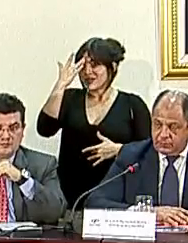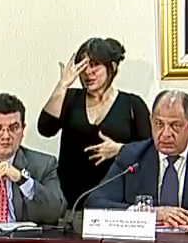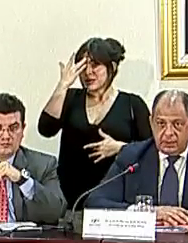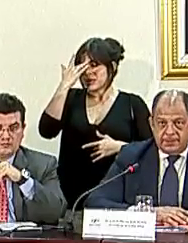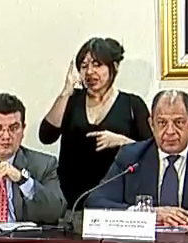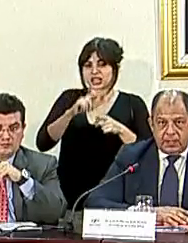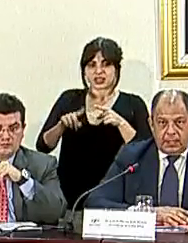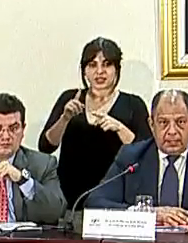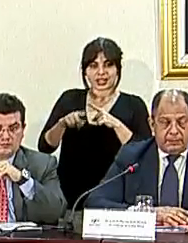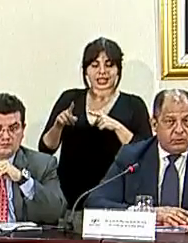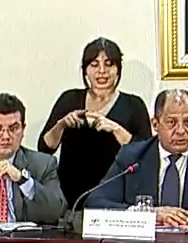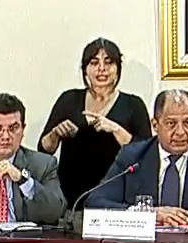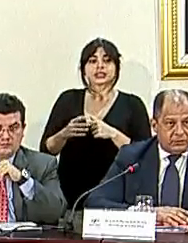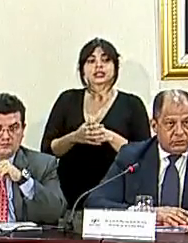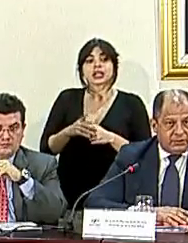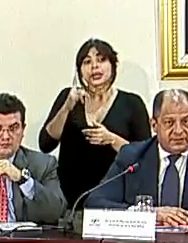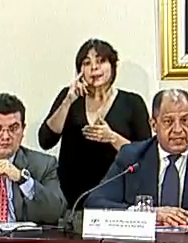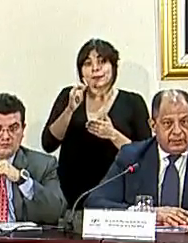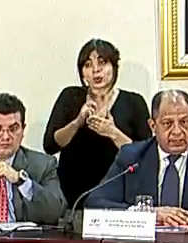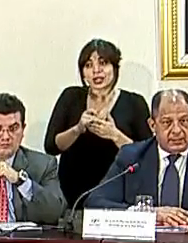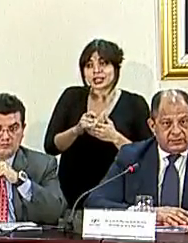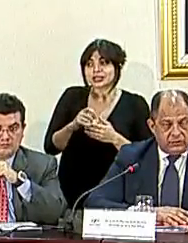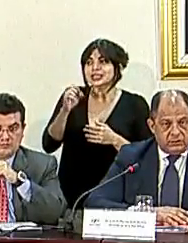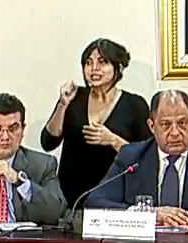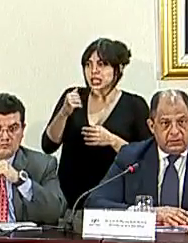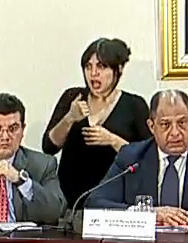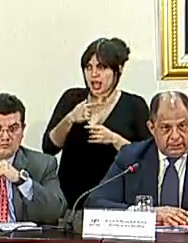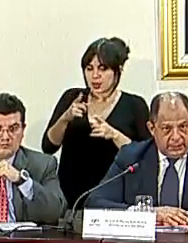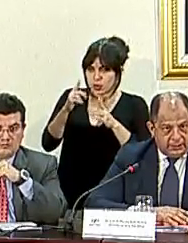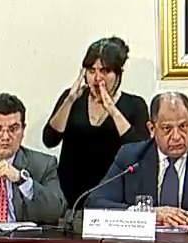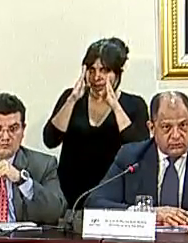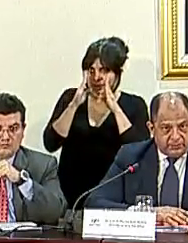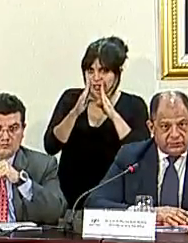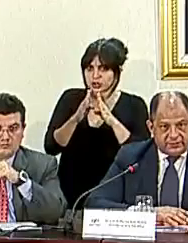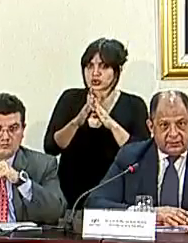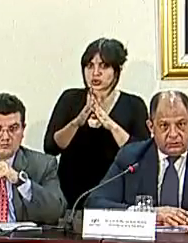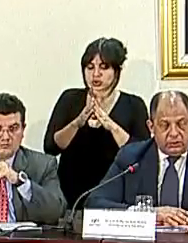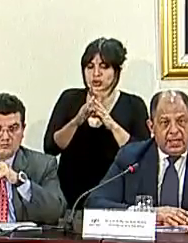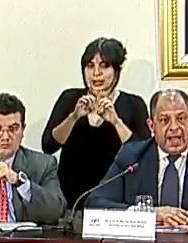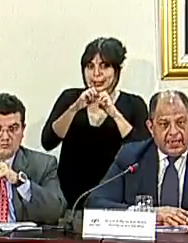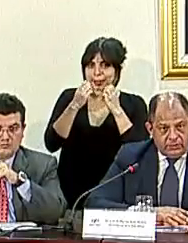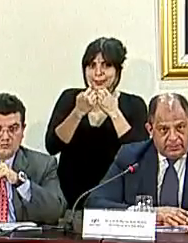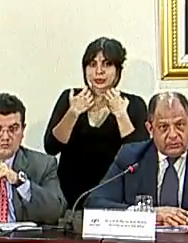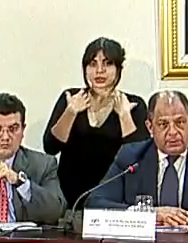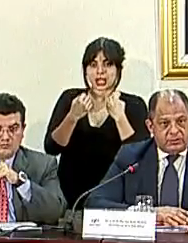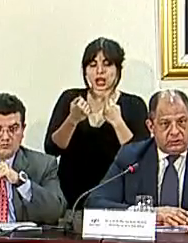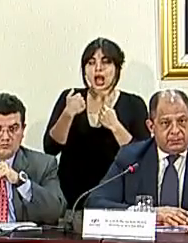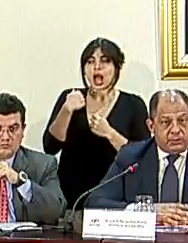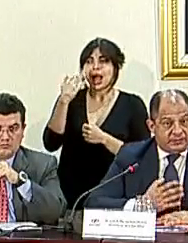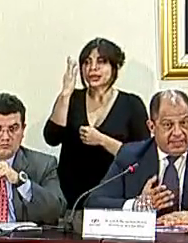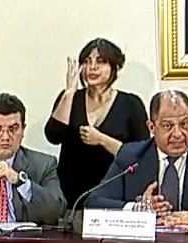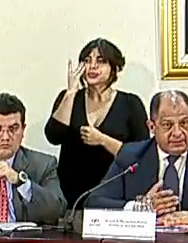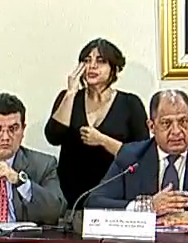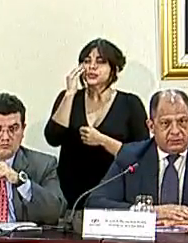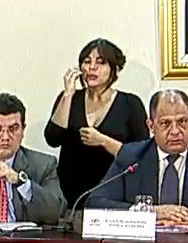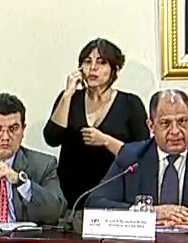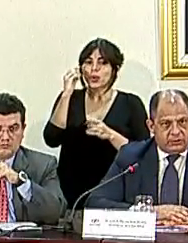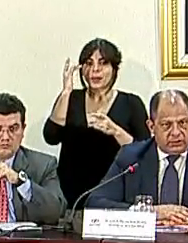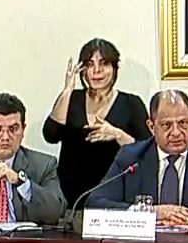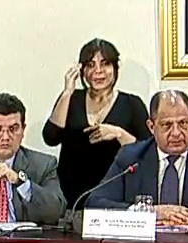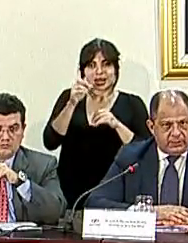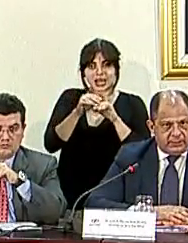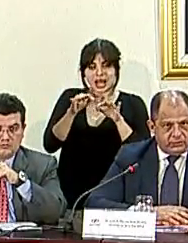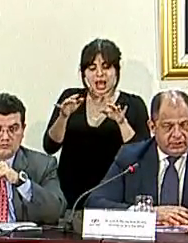diferente tipo. Y por lo tanto, sí hay una atención de los cuerpos de salud, hay una preocupación por las plagas y por